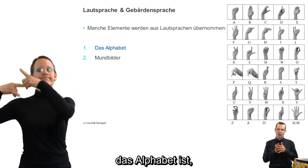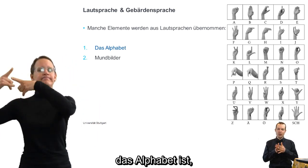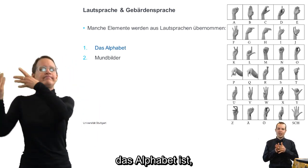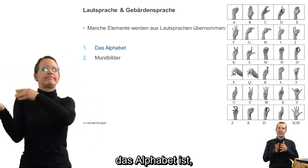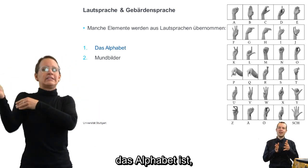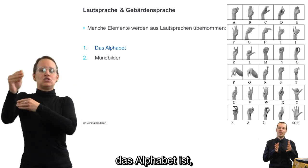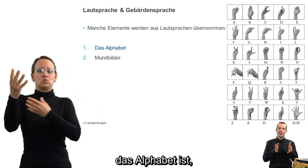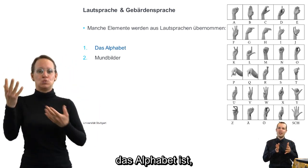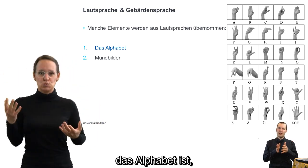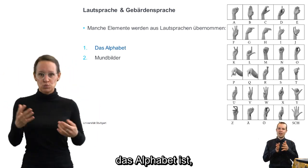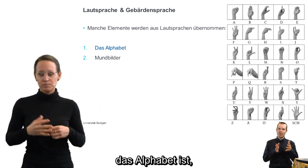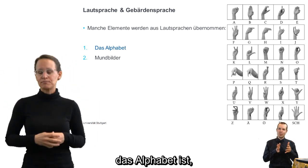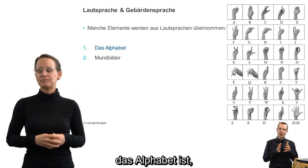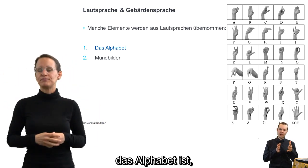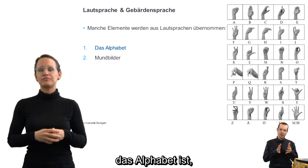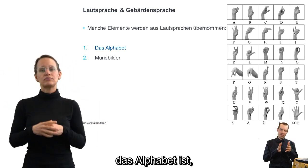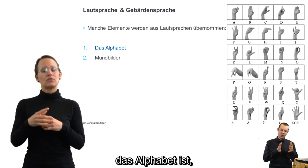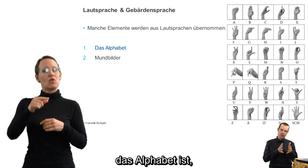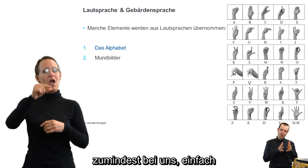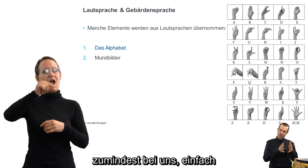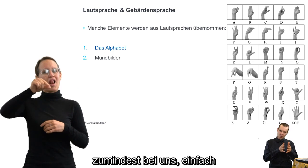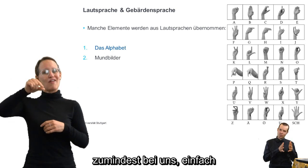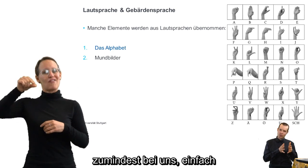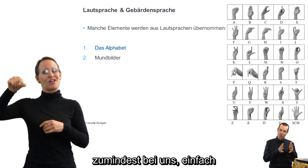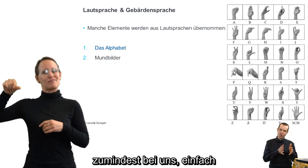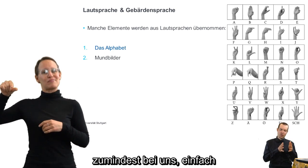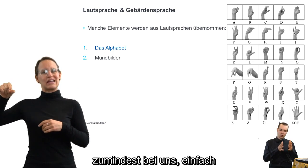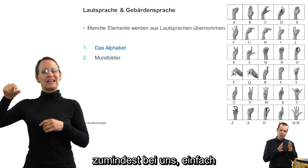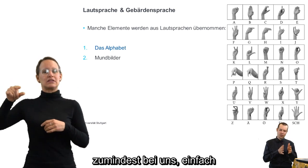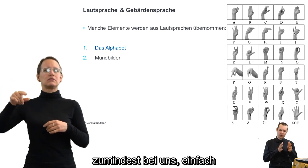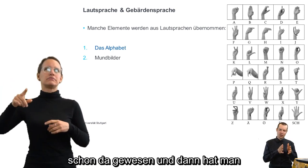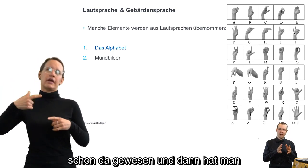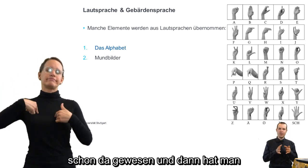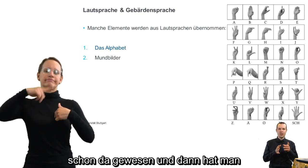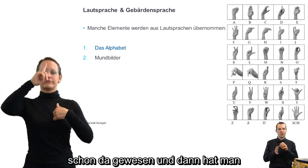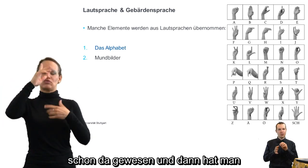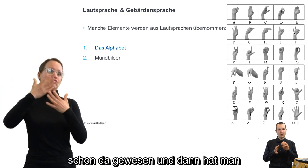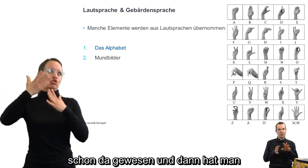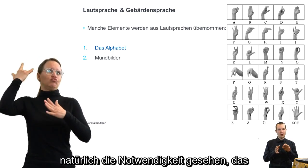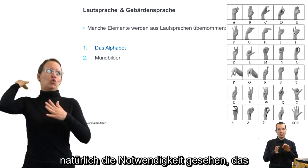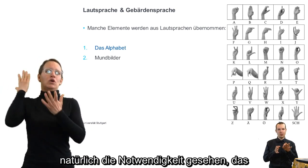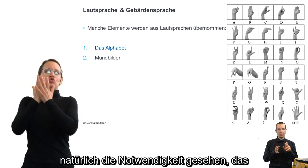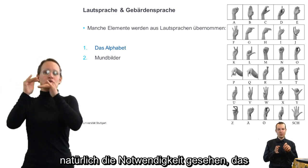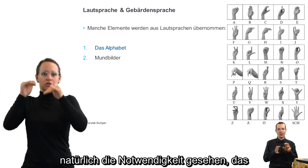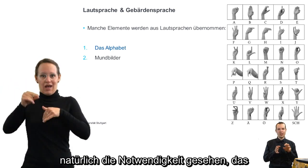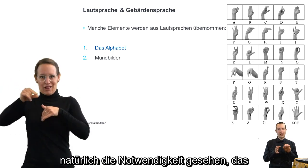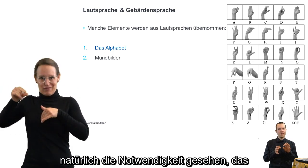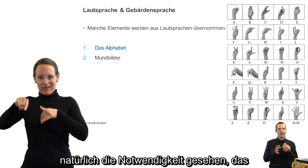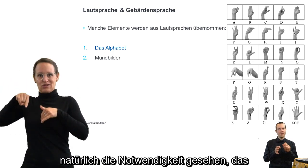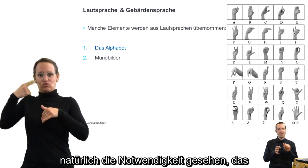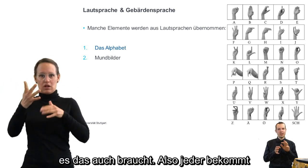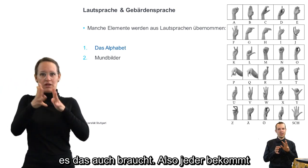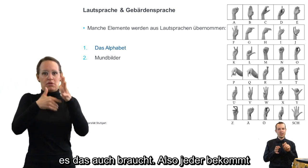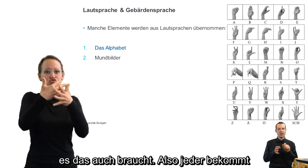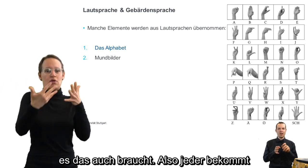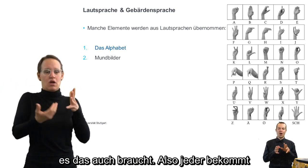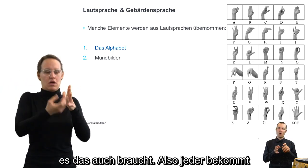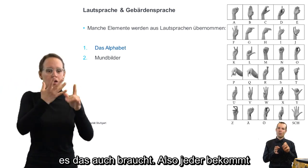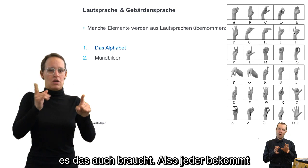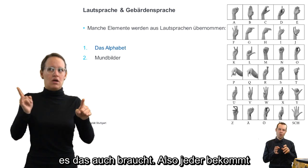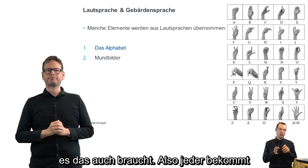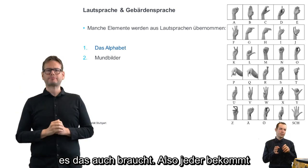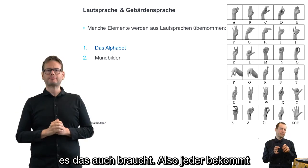sondern das Alphabet ist zumindest bei uns natürlich einfach schon da gewesen und dann hat man natürlich die Notwendigkeit gesehen, dass es das